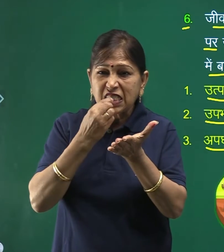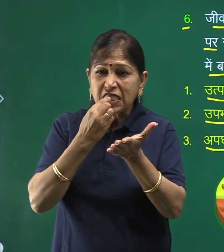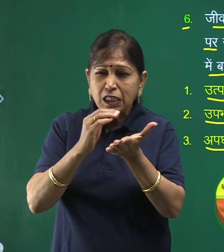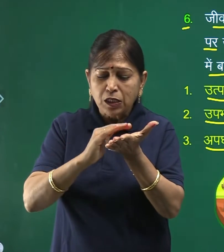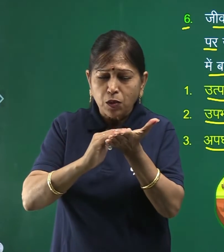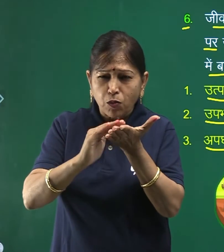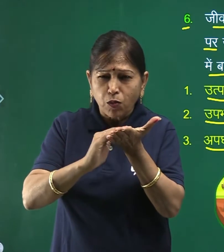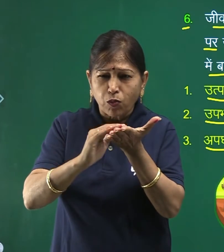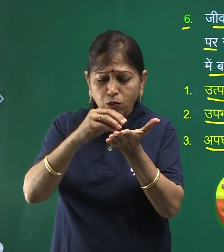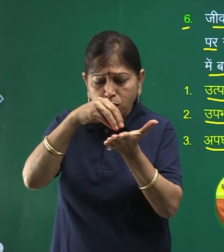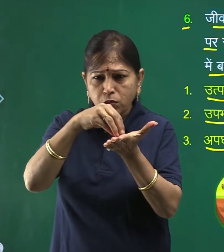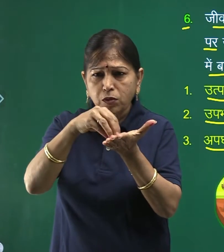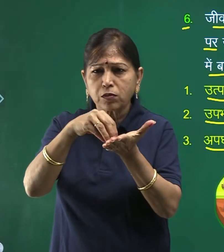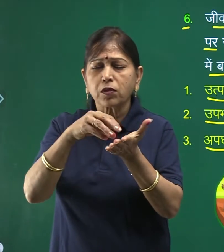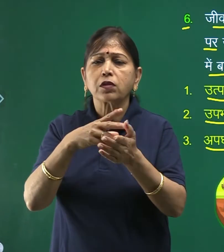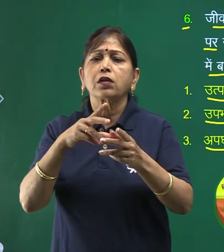आदि आते हैं।